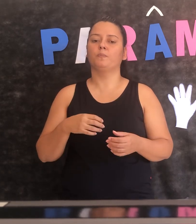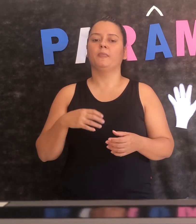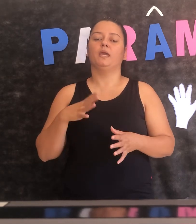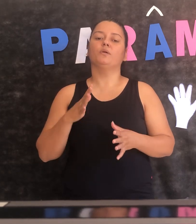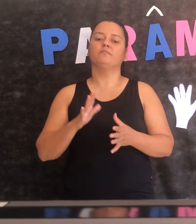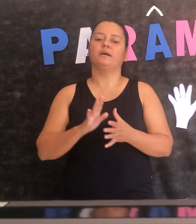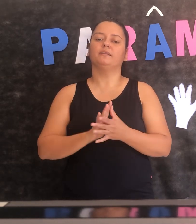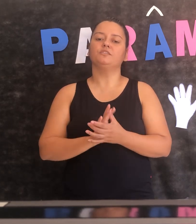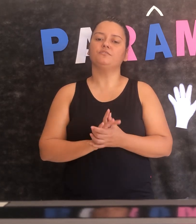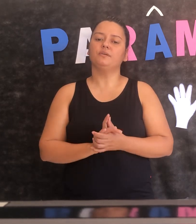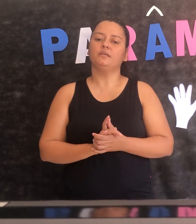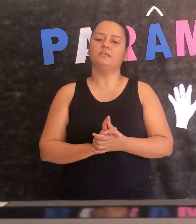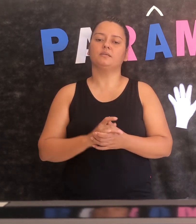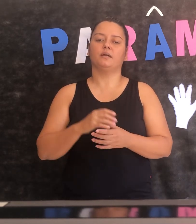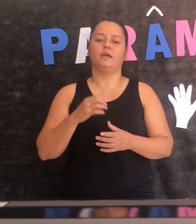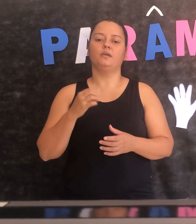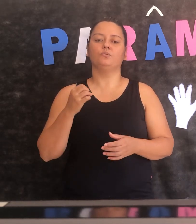é o que vai dar diferença em